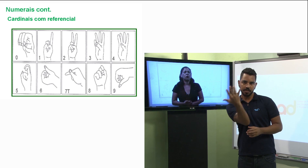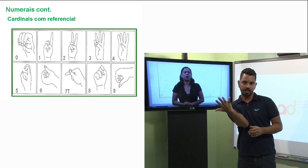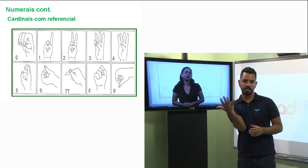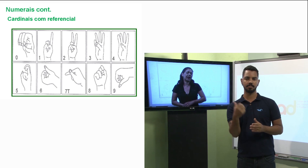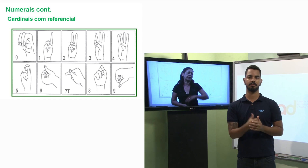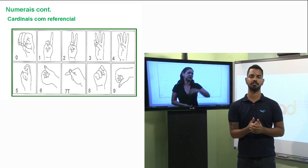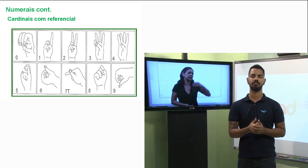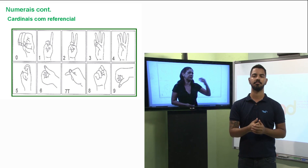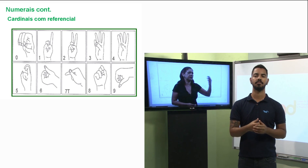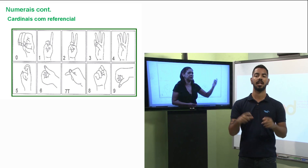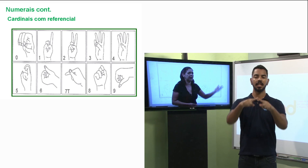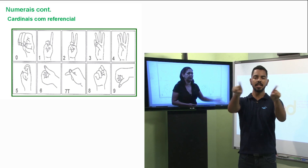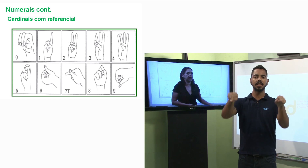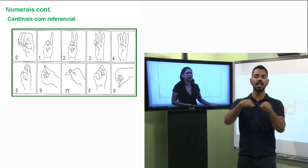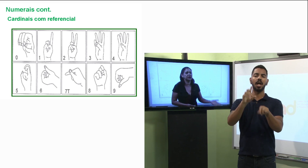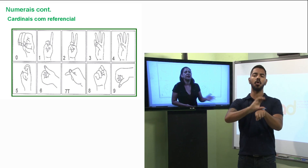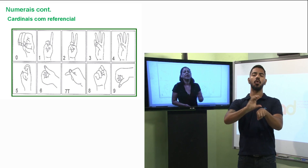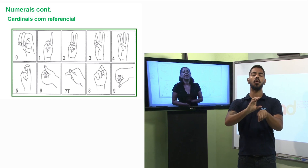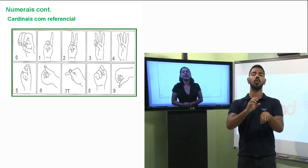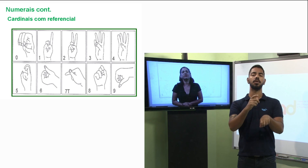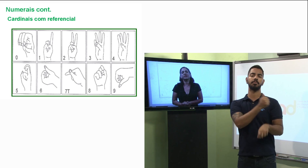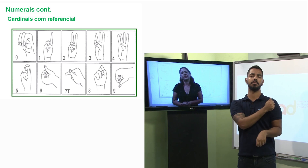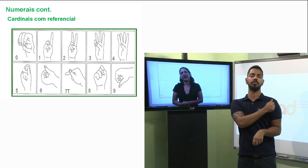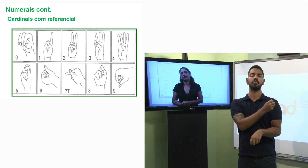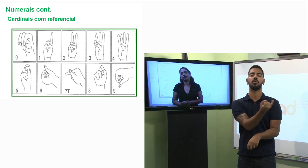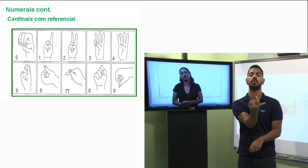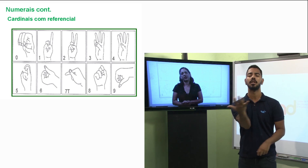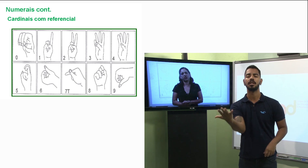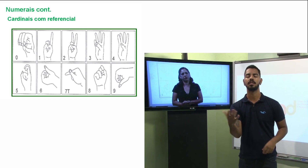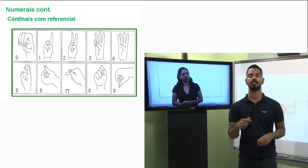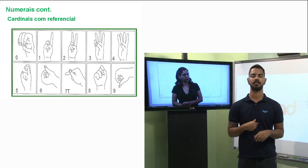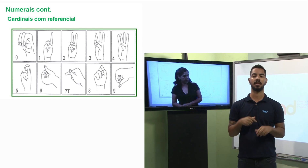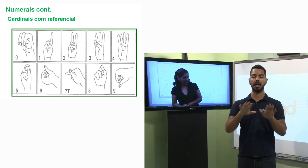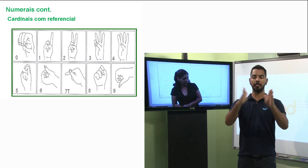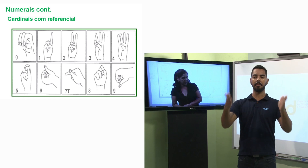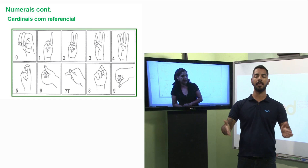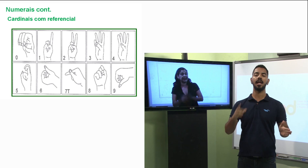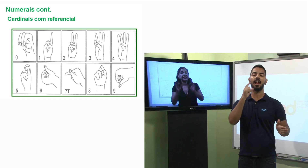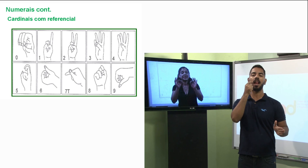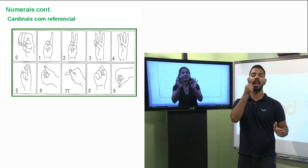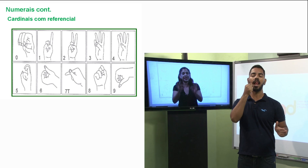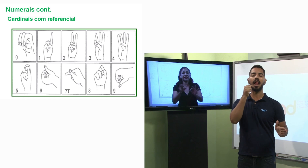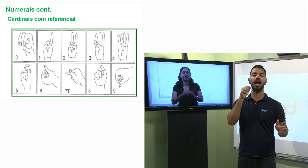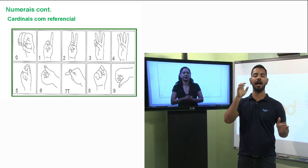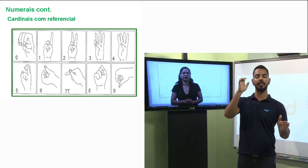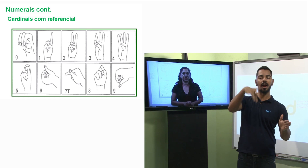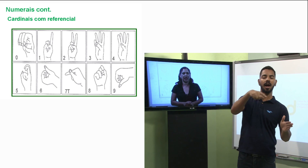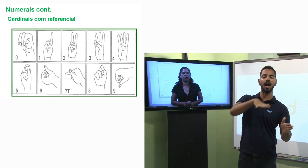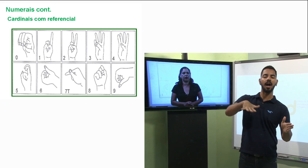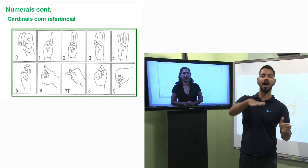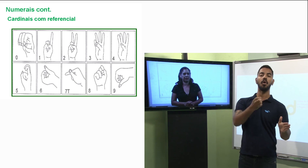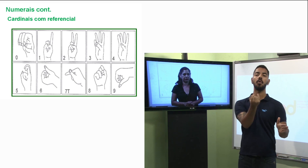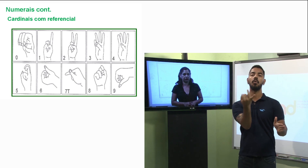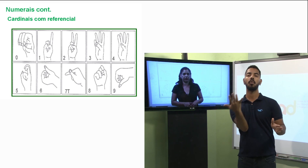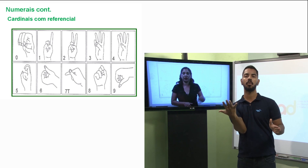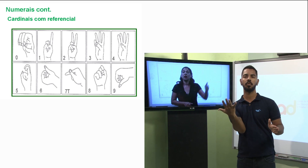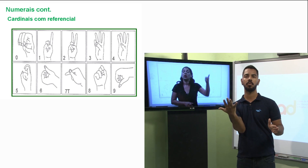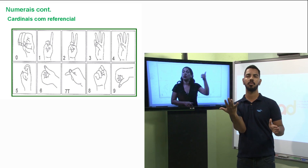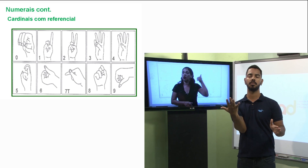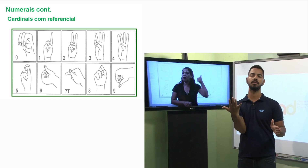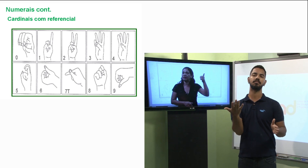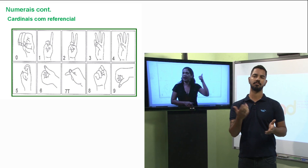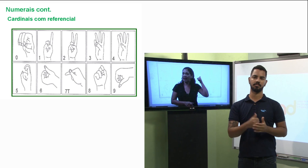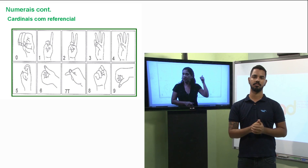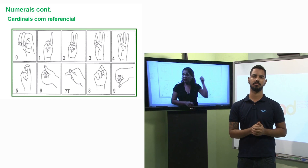aula, quantos lápis temos em cima da mesa. Estes sinais, diferentemente dos cardinais sem referencial, que acabamos de